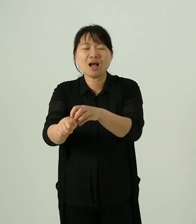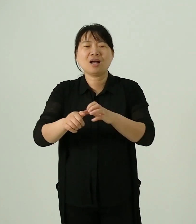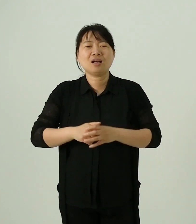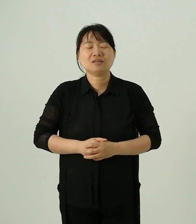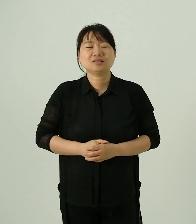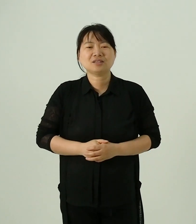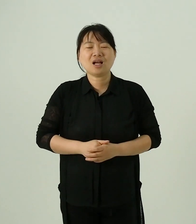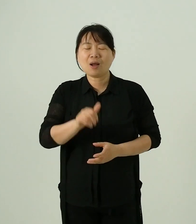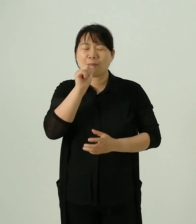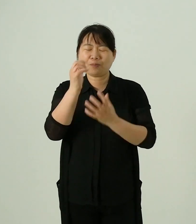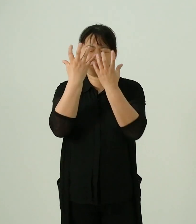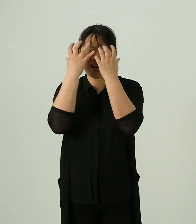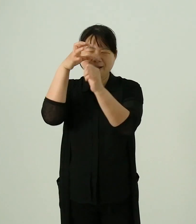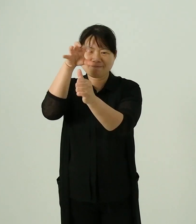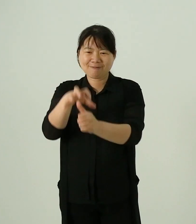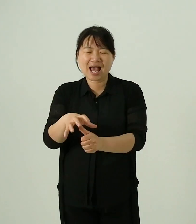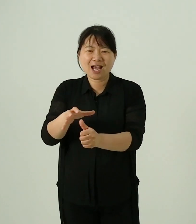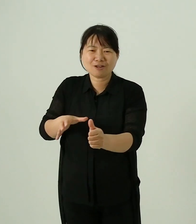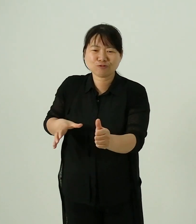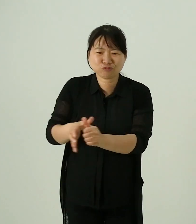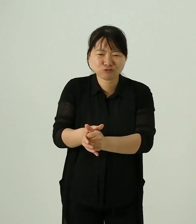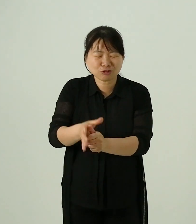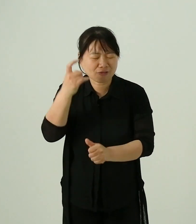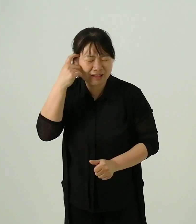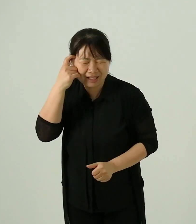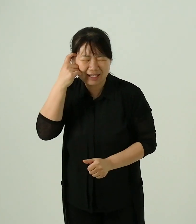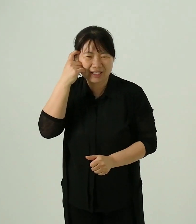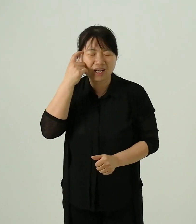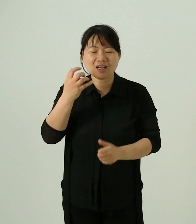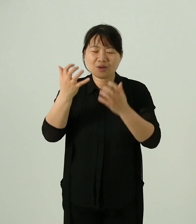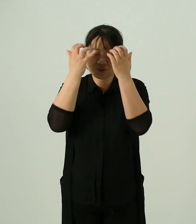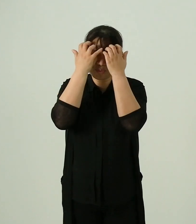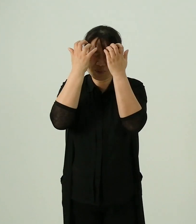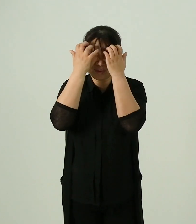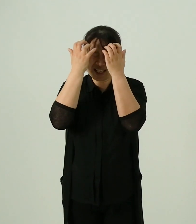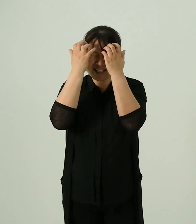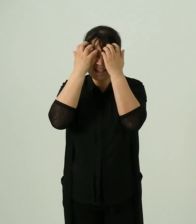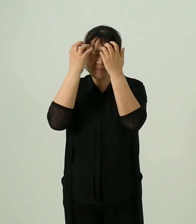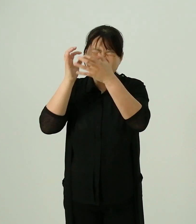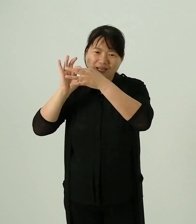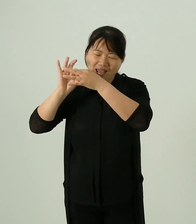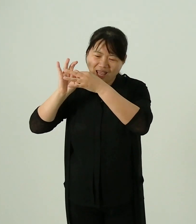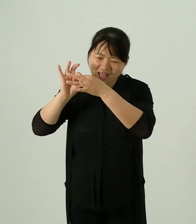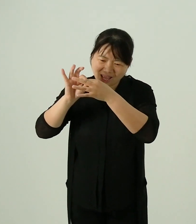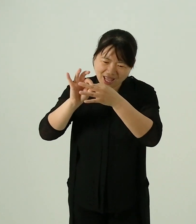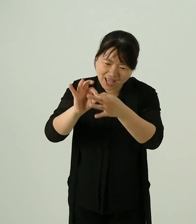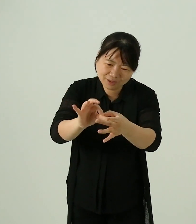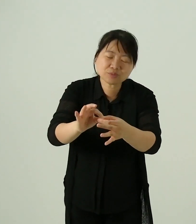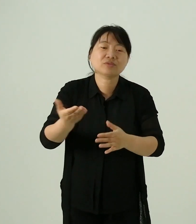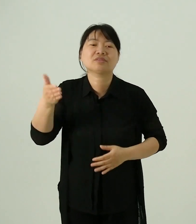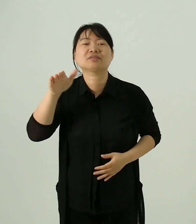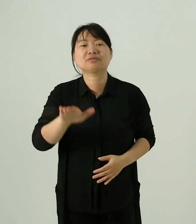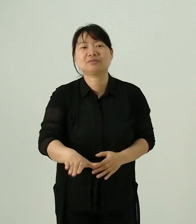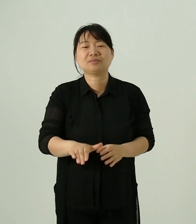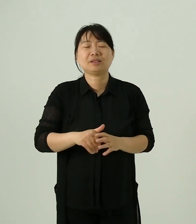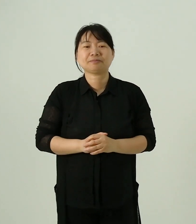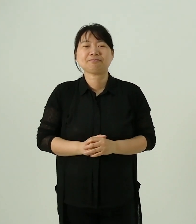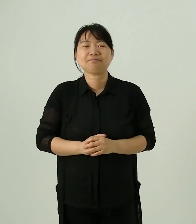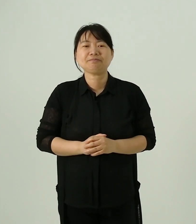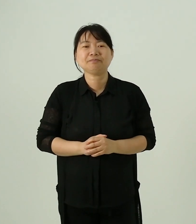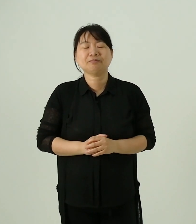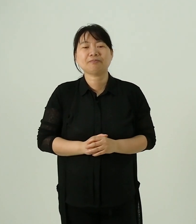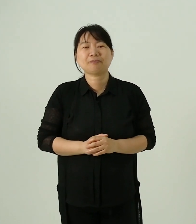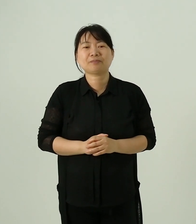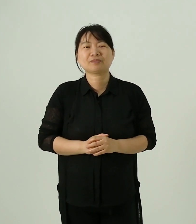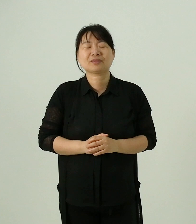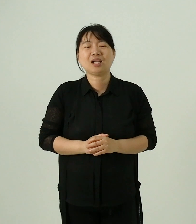넣고 온 시대를 걸쳐 고난의 불구덩이로 집어던졌지만 그 한